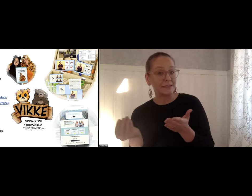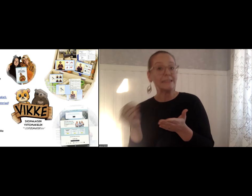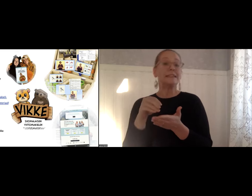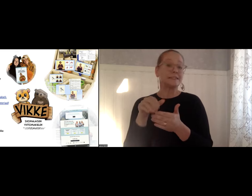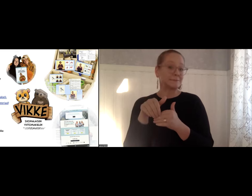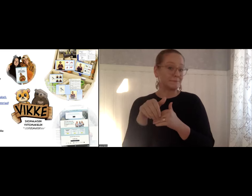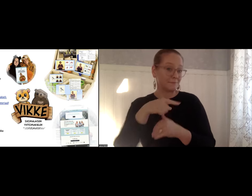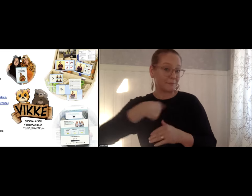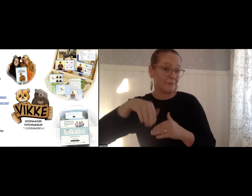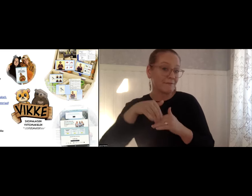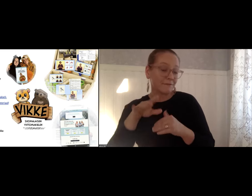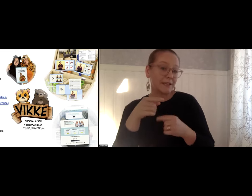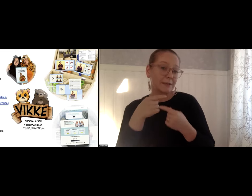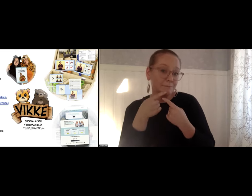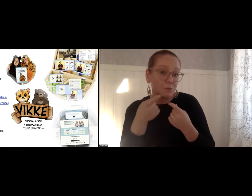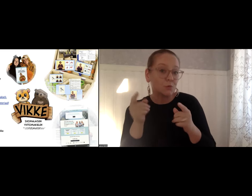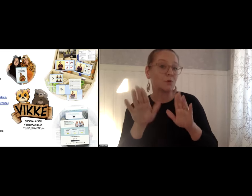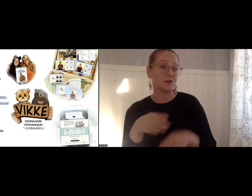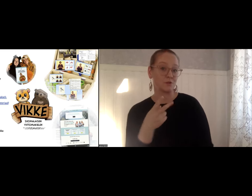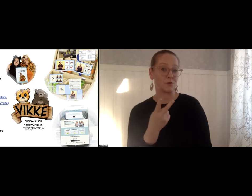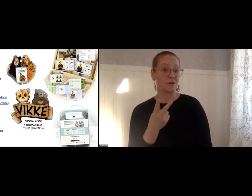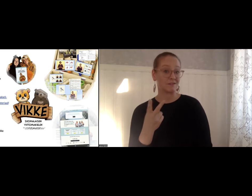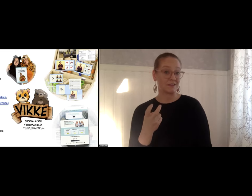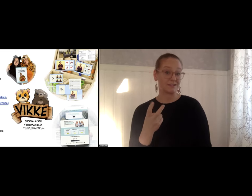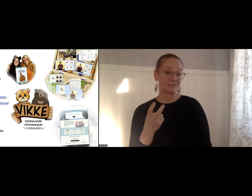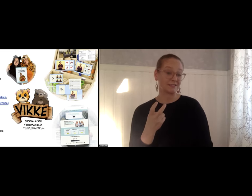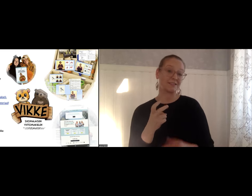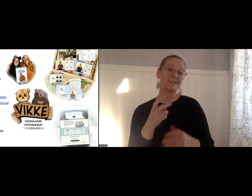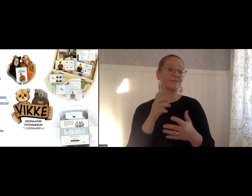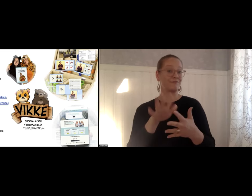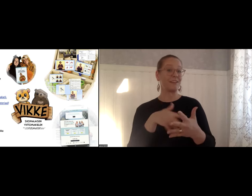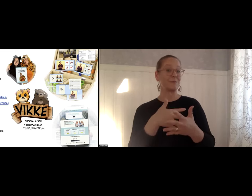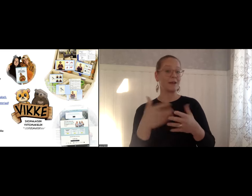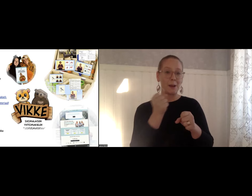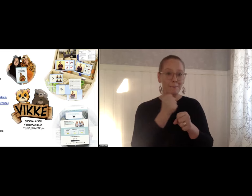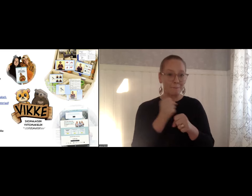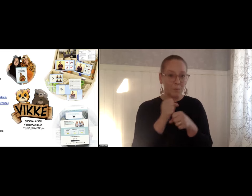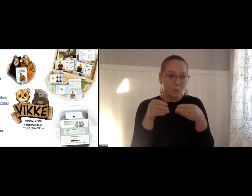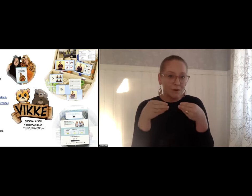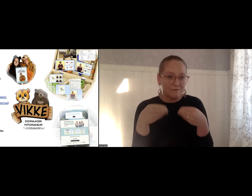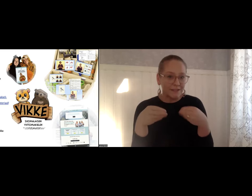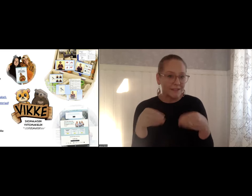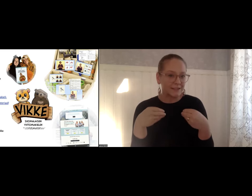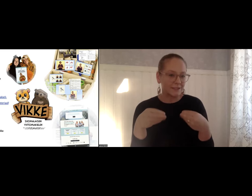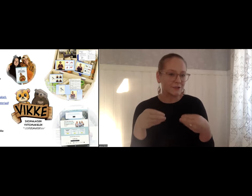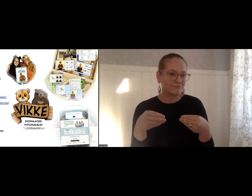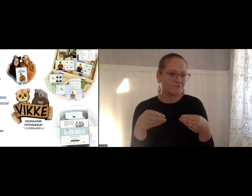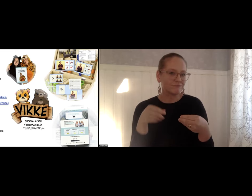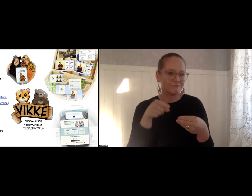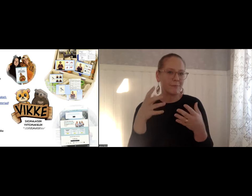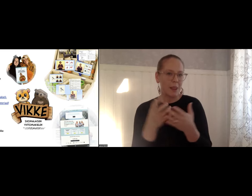Arviointin ja harjoitusmateriaalin lisäksi olemme julkaisseet myös kaksi tämmöistä